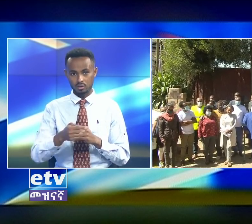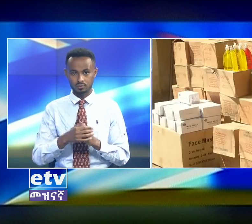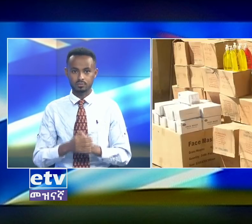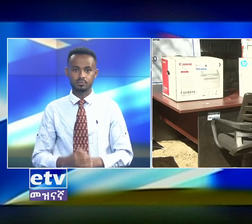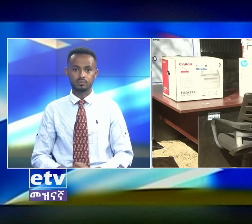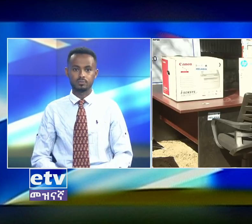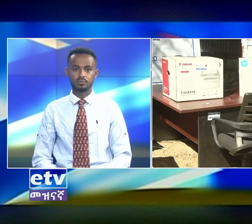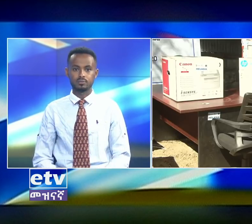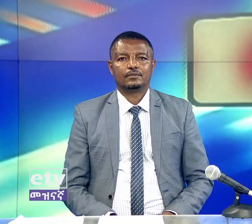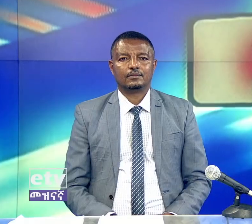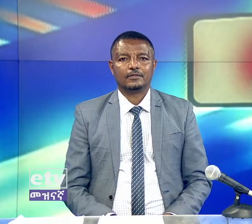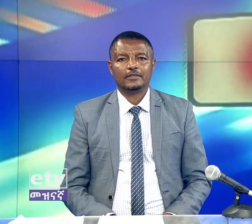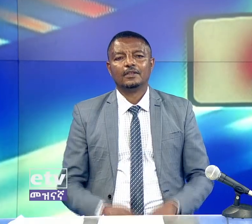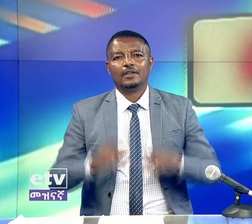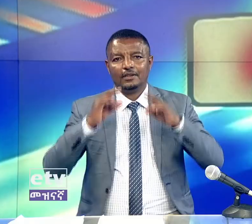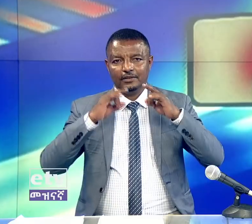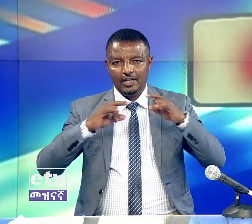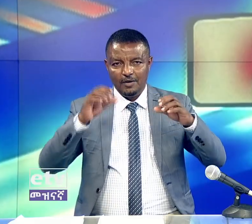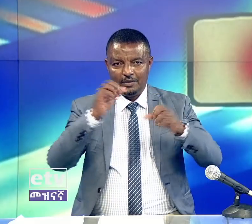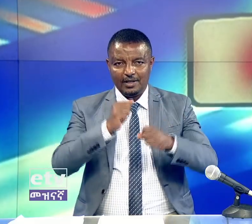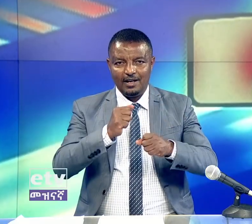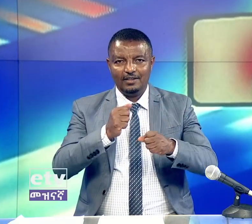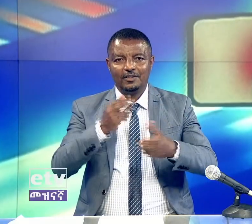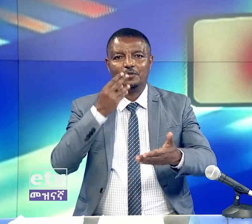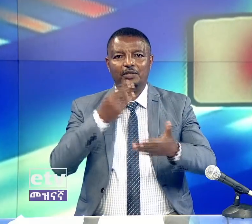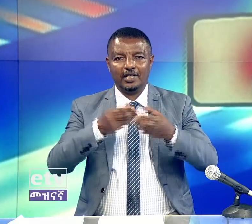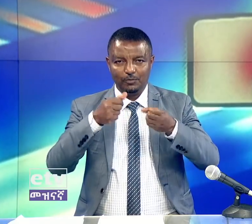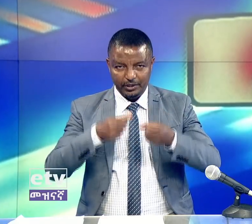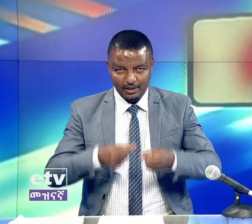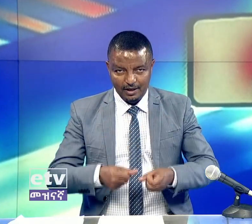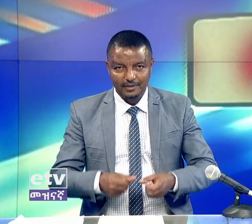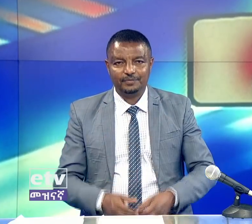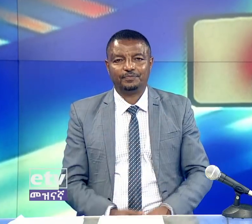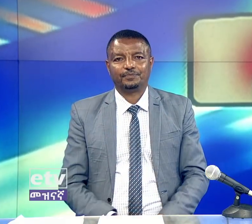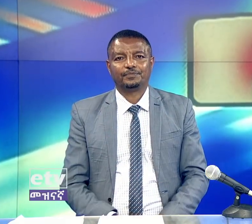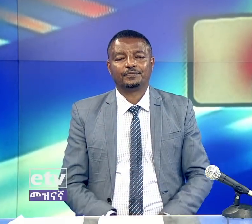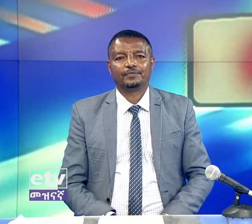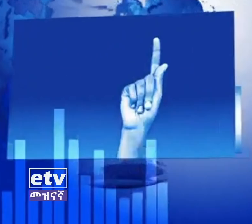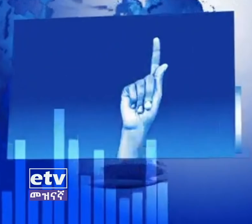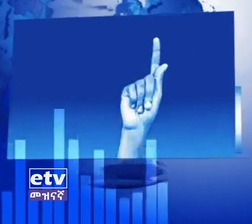ዜና አበቃ። መልካም ቆይታ።